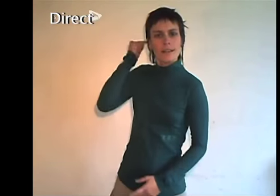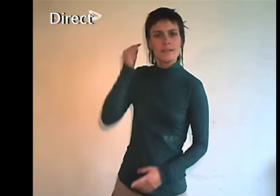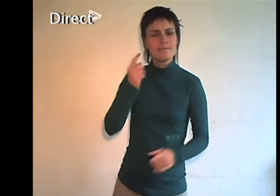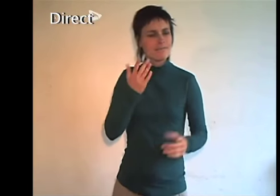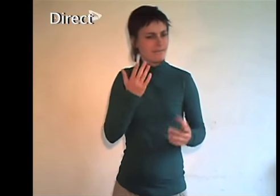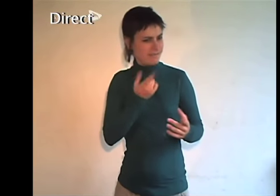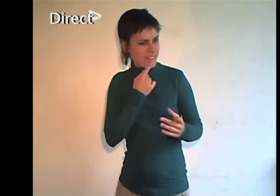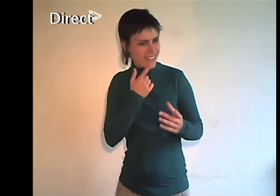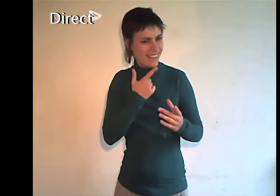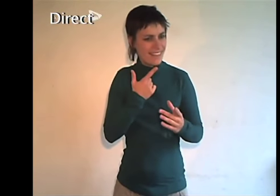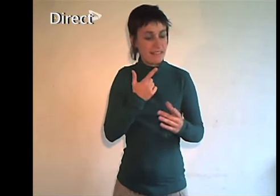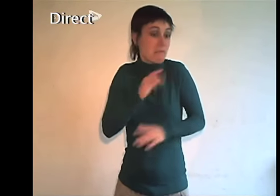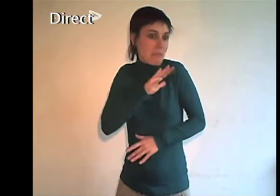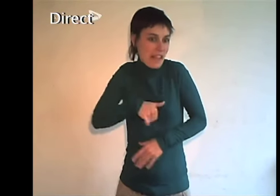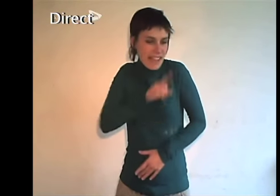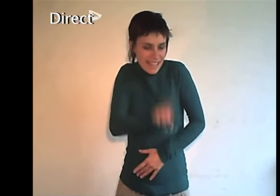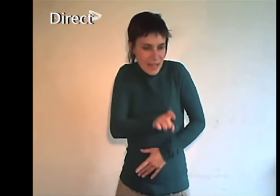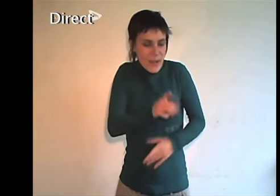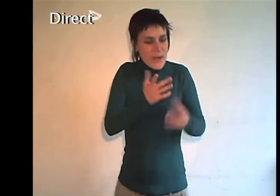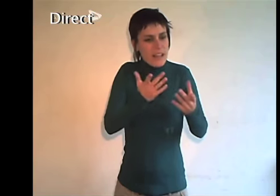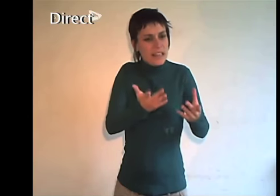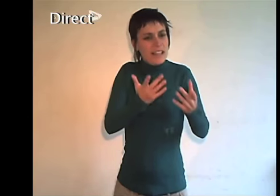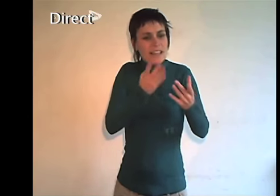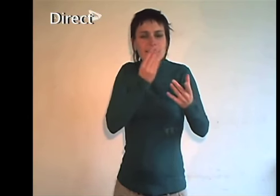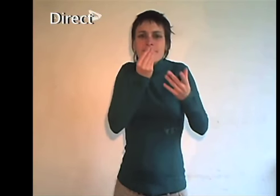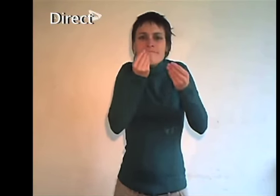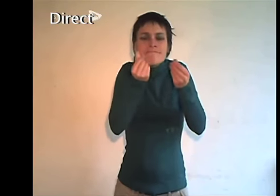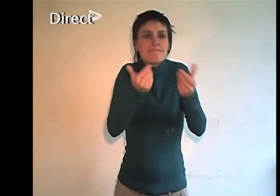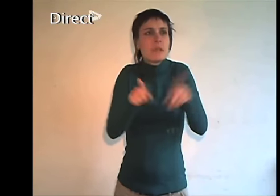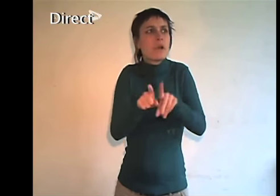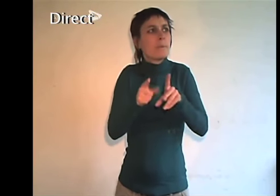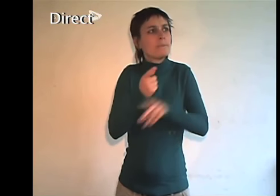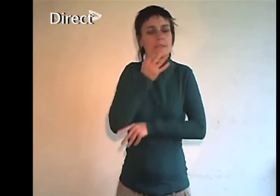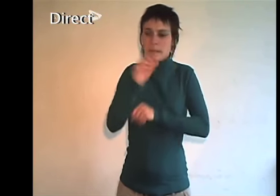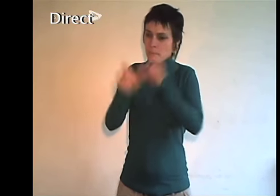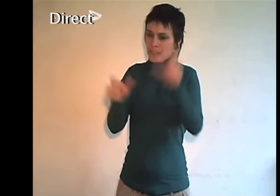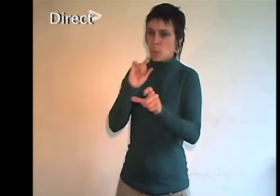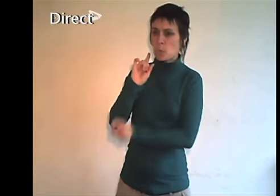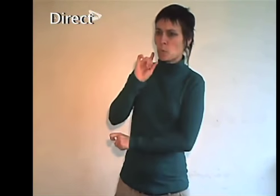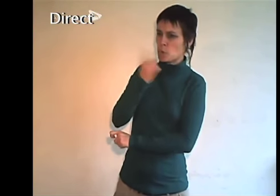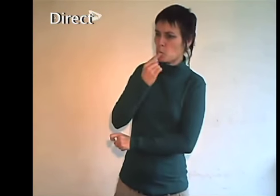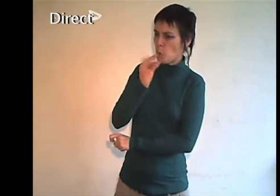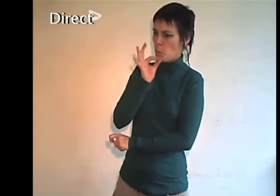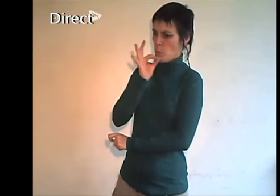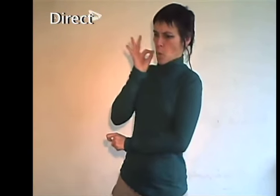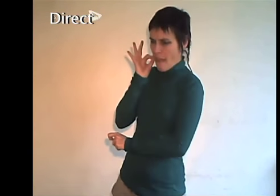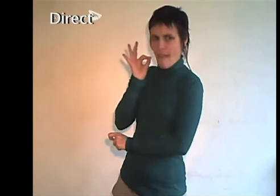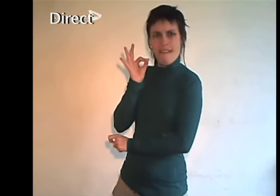Et du coup, on a cette impression-là, peut-être une dernière question, où en fait, quand on parle des sourds muets, qu'on